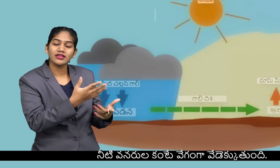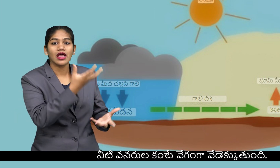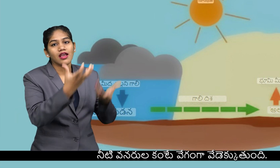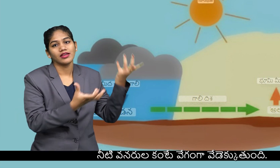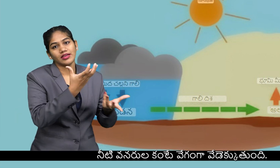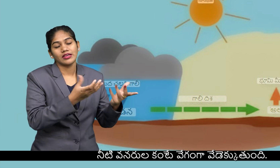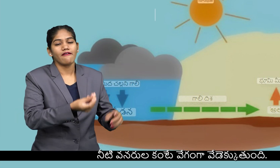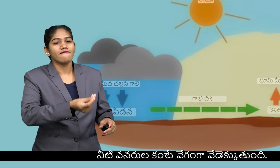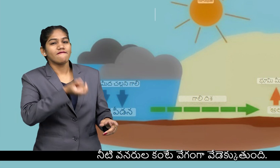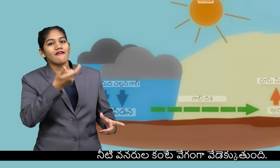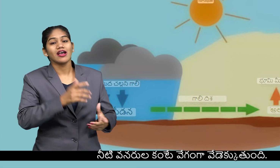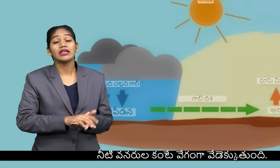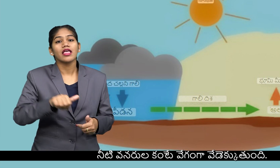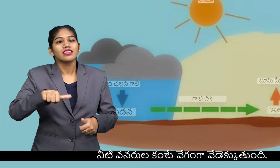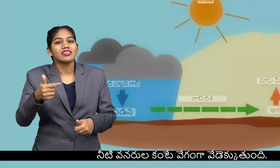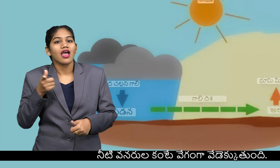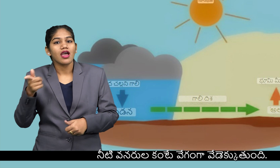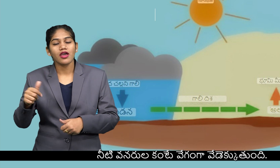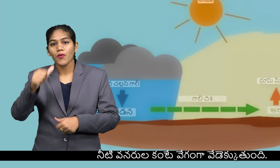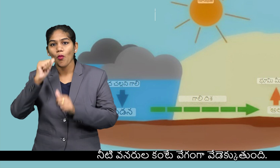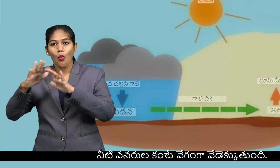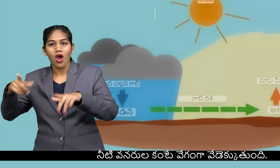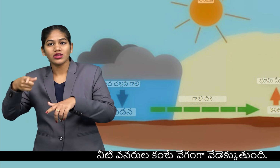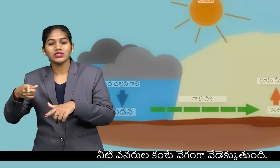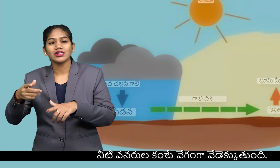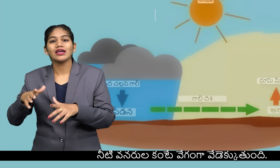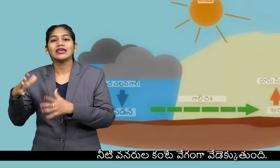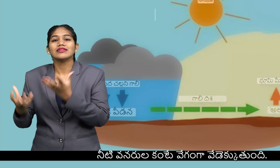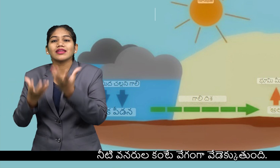నీటి వనరుల కంటే వేగంగా వేడెక్కుతుంది.